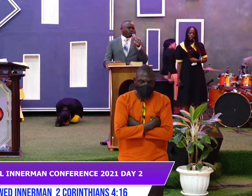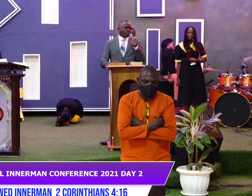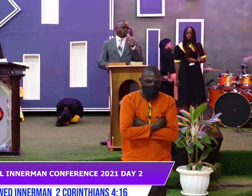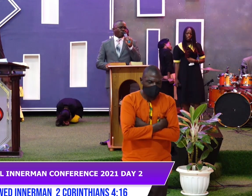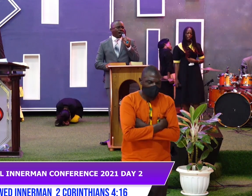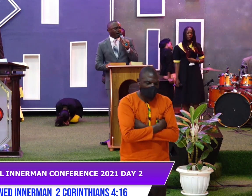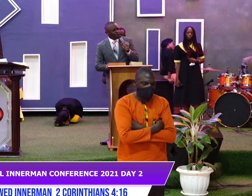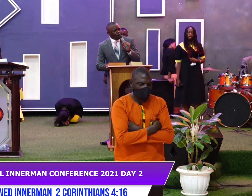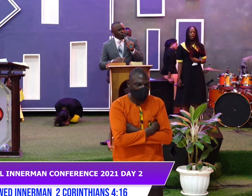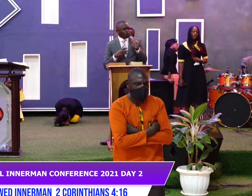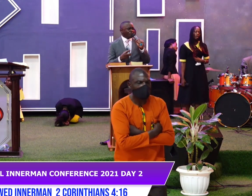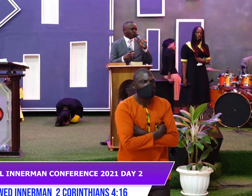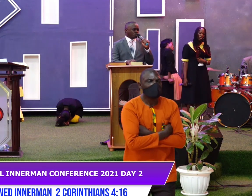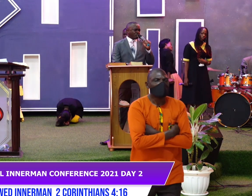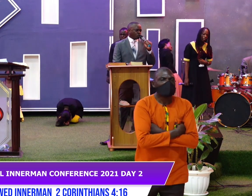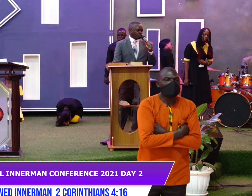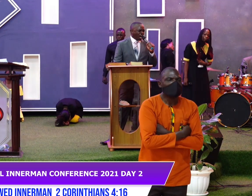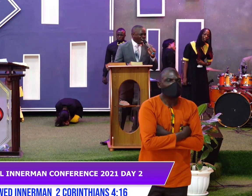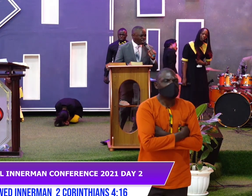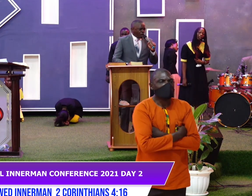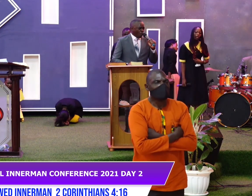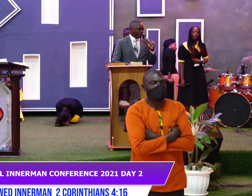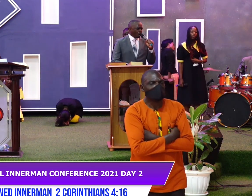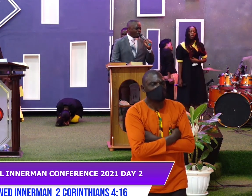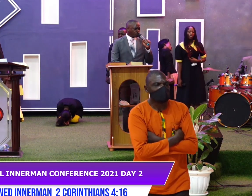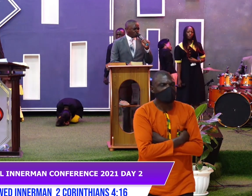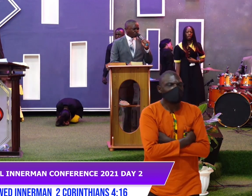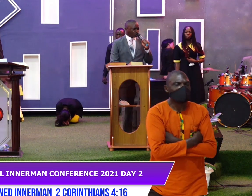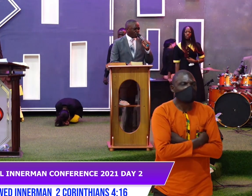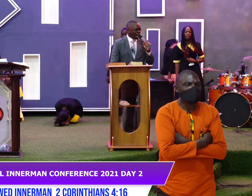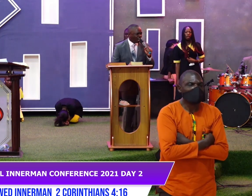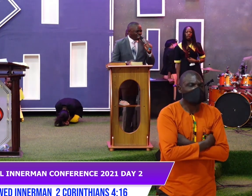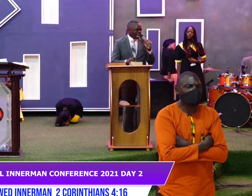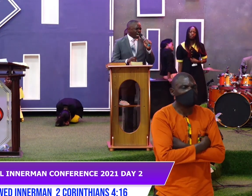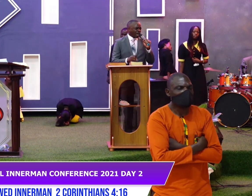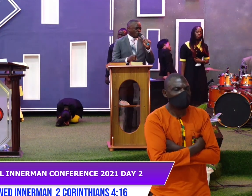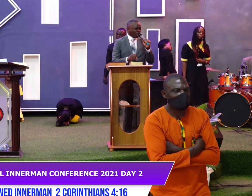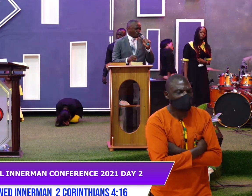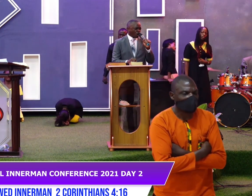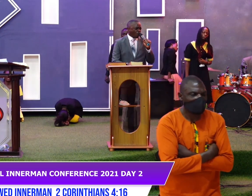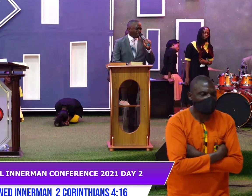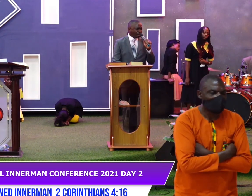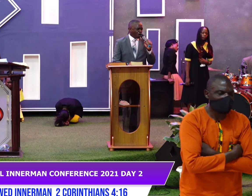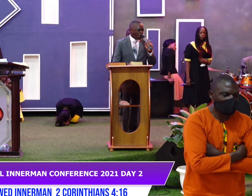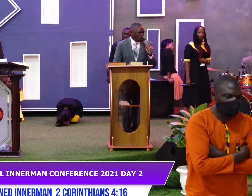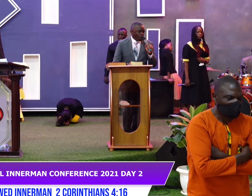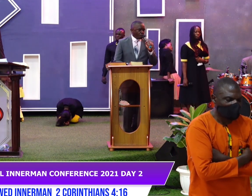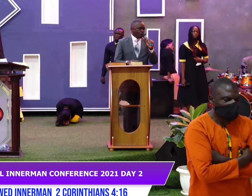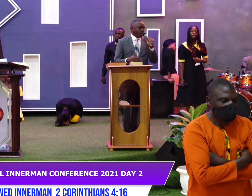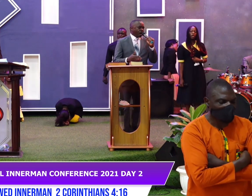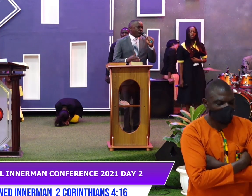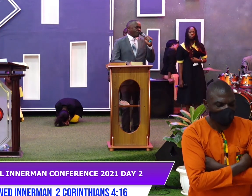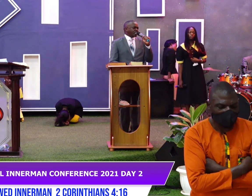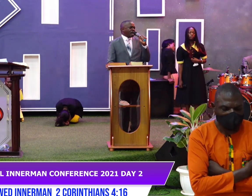ebiza bitwetoloola waliwo byetuze tutya waliwo byetuze tutya naye akawungezi k'olwaleero